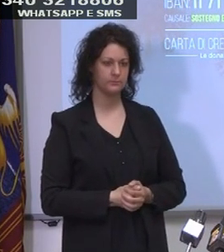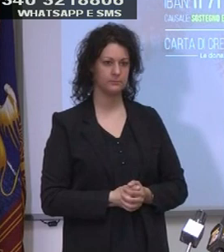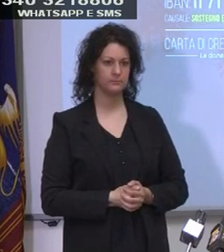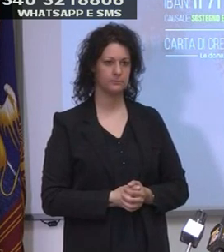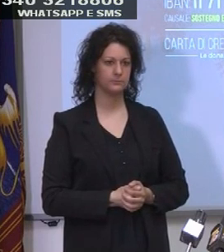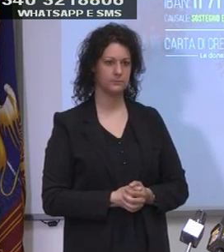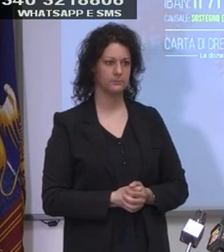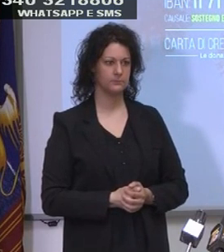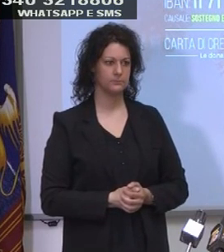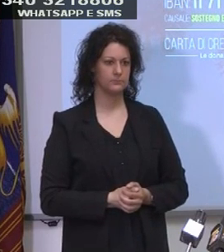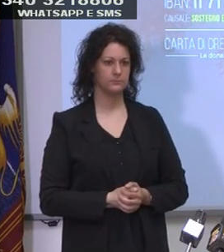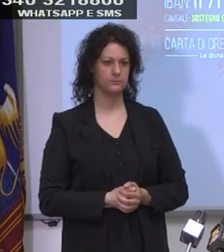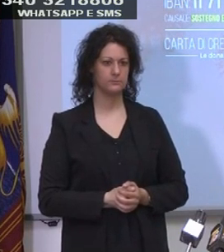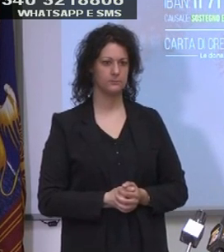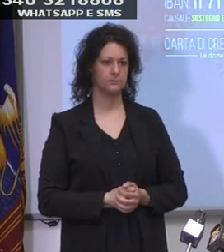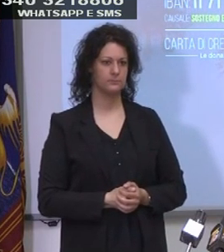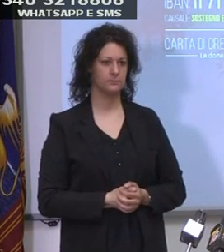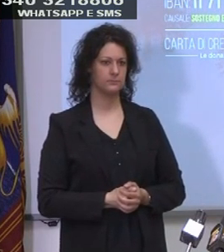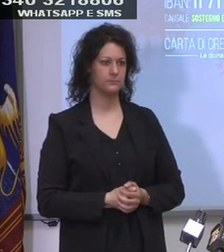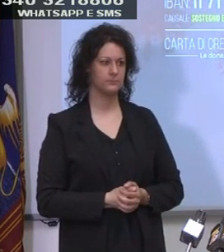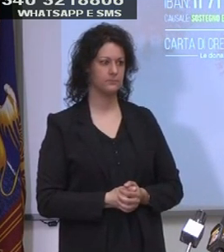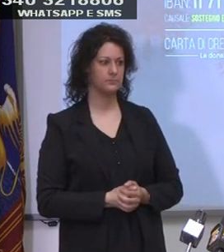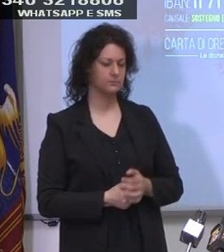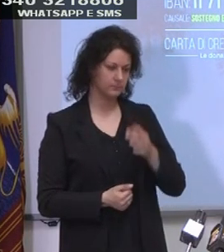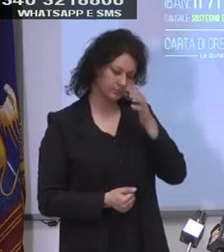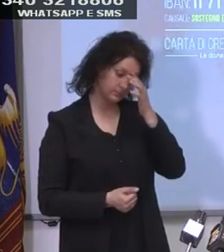facciamo queste e il terzo giro. No, no, andiamo più.